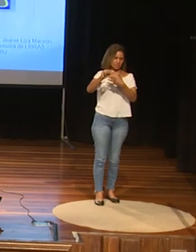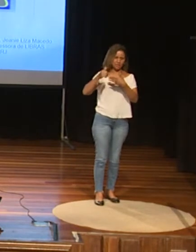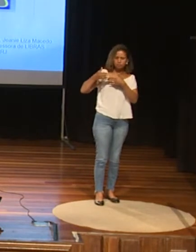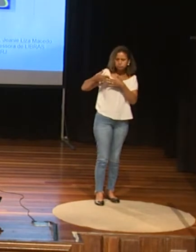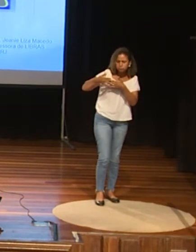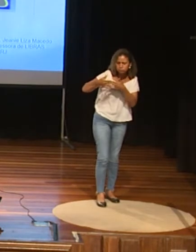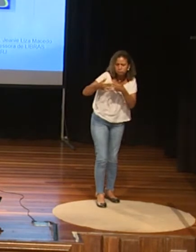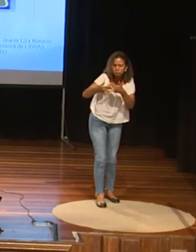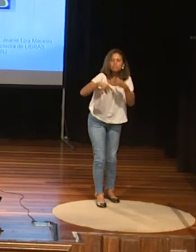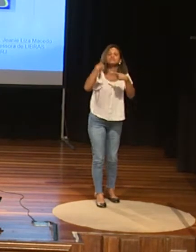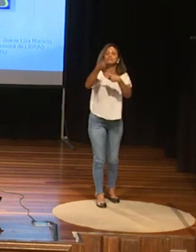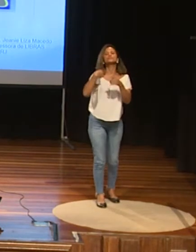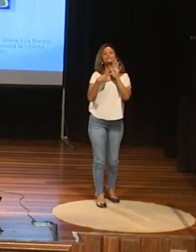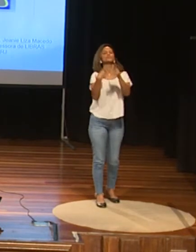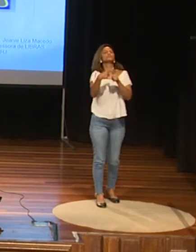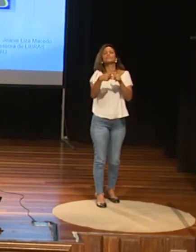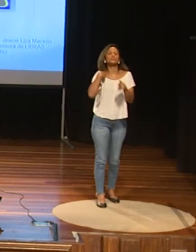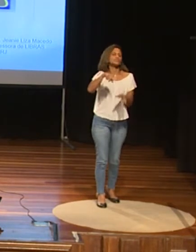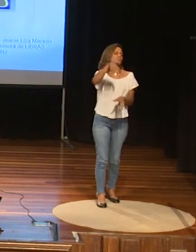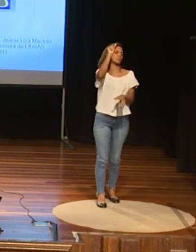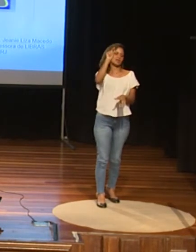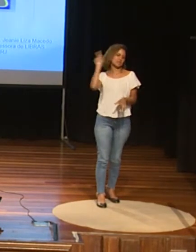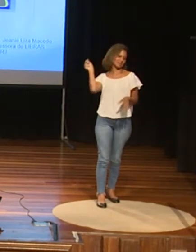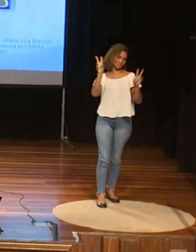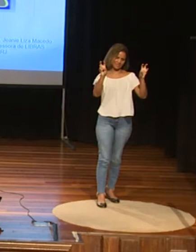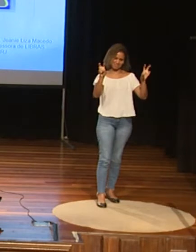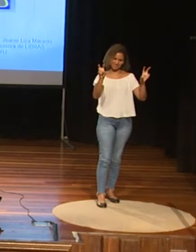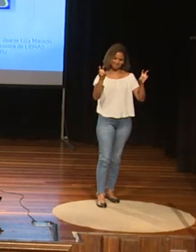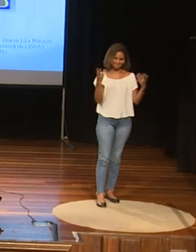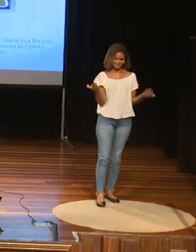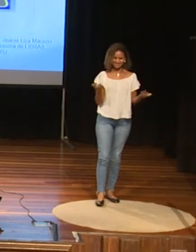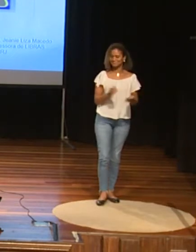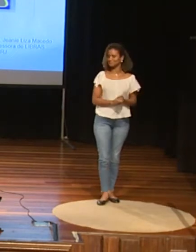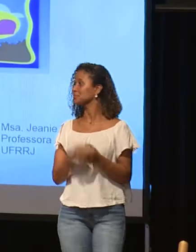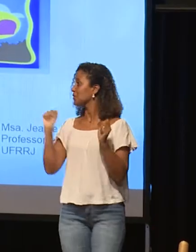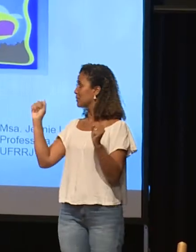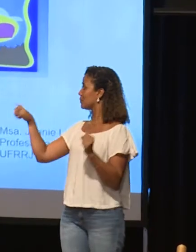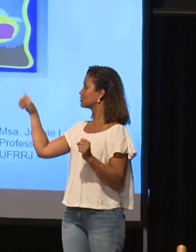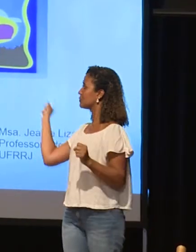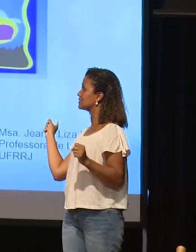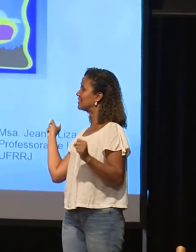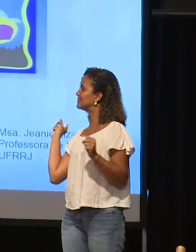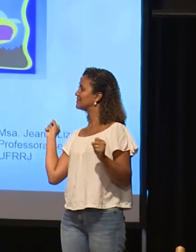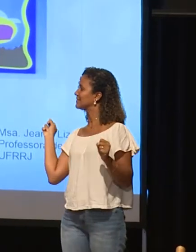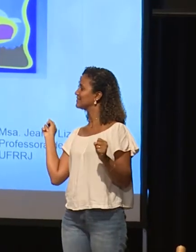falando sobre a minha trajetória, né. Por que eu escolhi esse tema da poderosa borboleta surda? Pode clicar, por